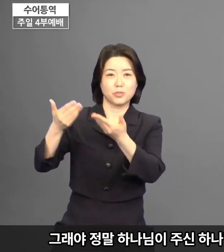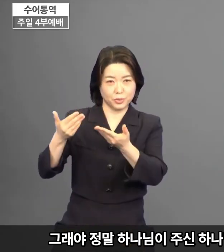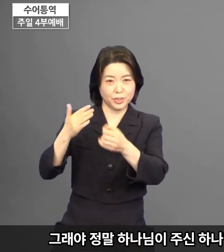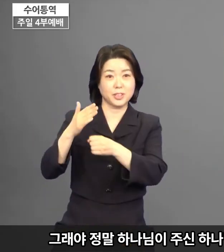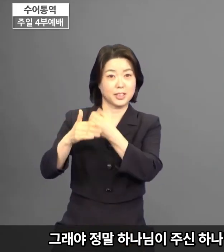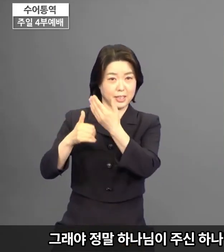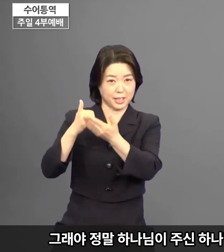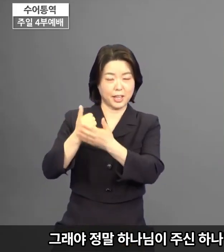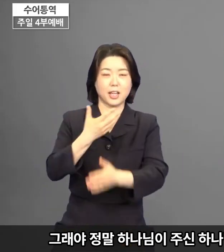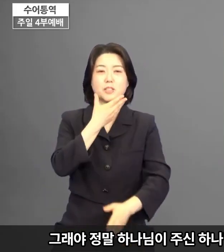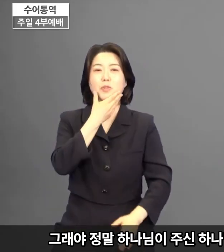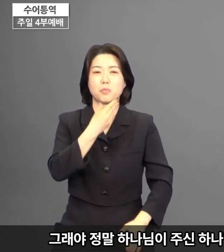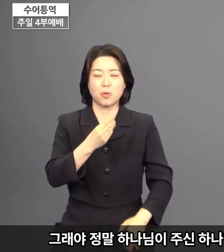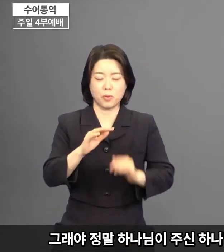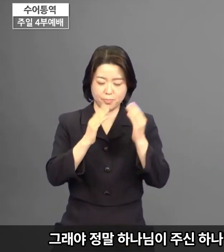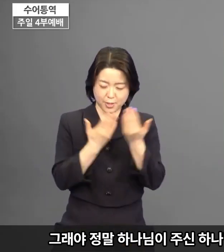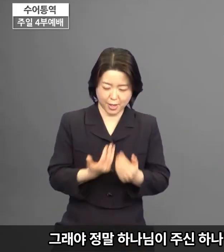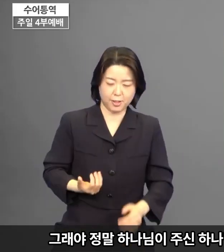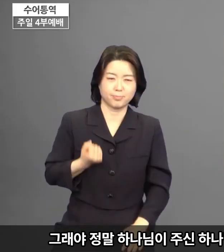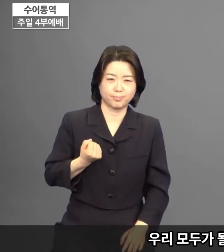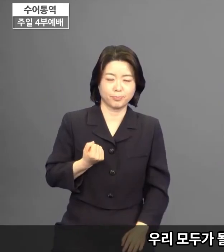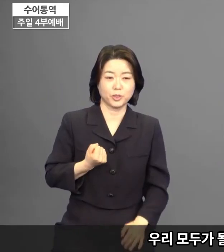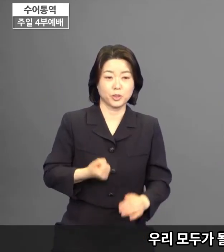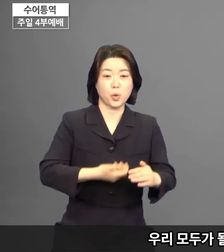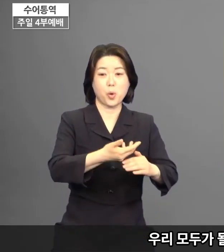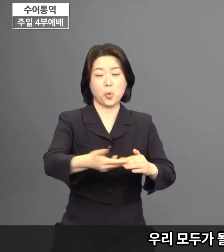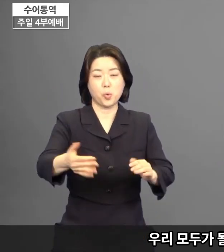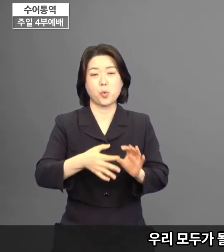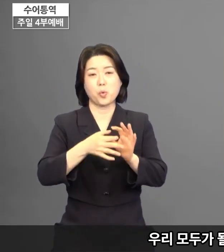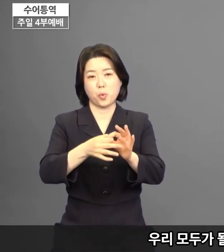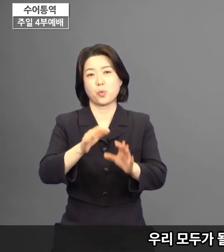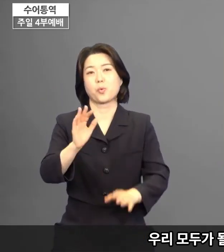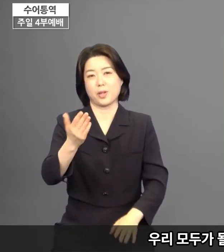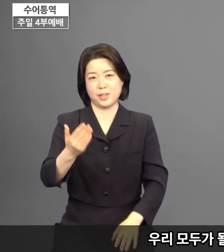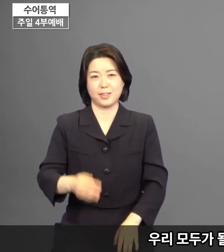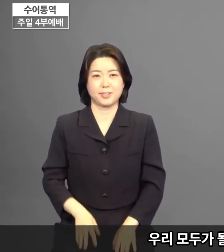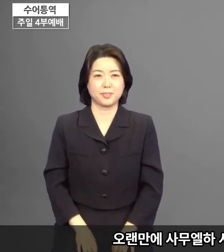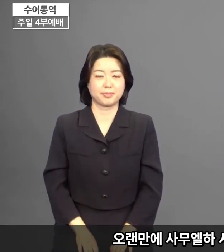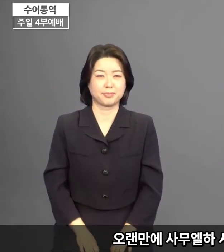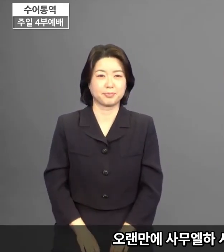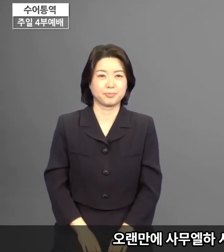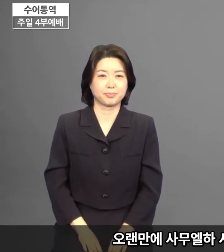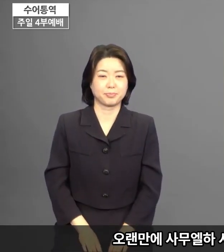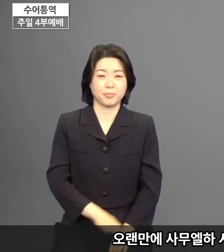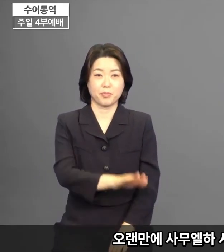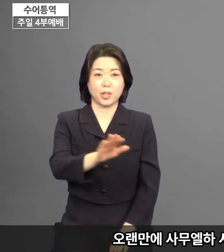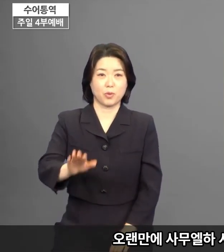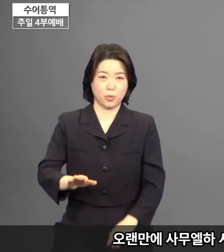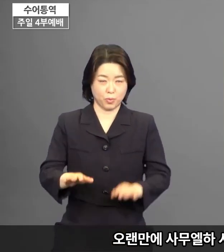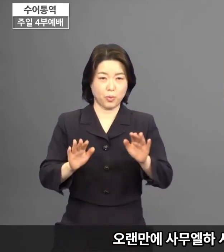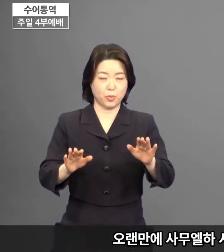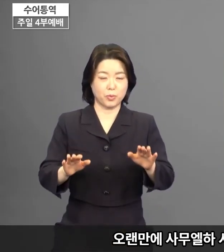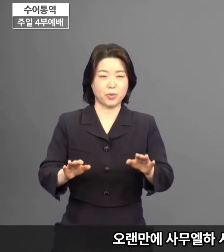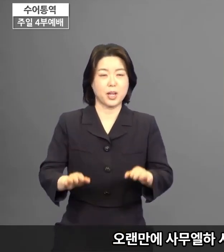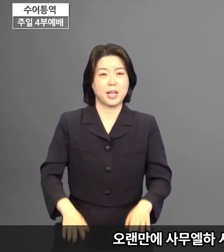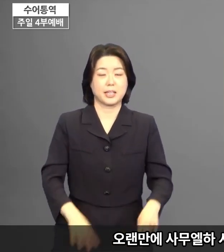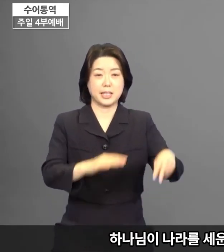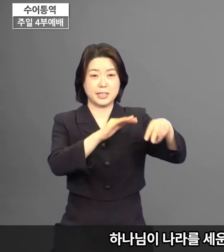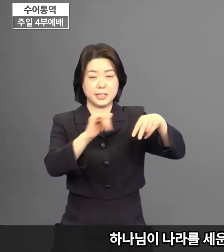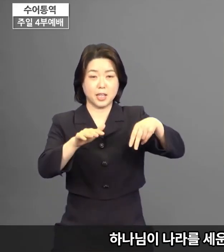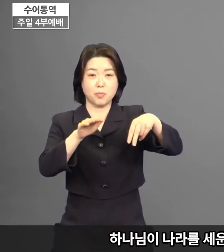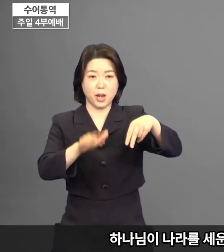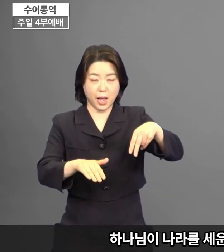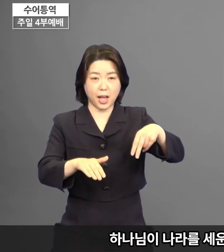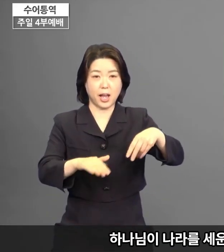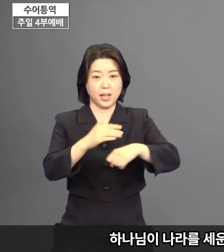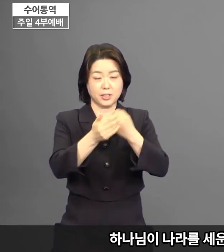하나님의 복들을 다 누리며 흘려보내는 우리 모두가 될 줄로 믿습니다. 오랜만에 사무엘하 시리즈로 돌아왔습니다.